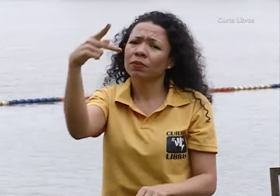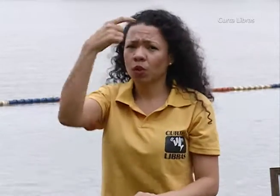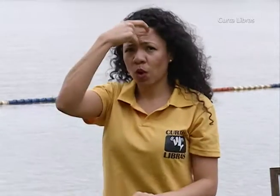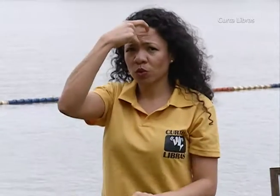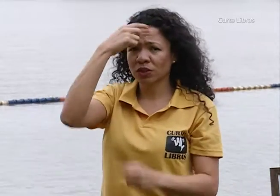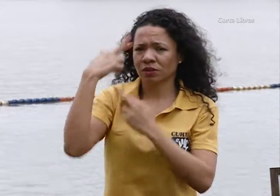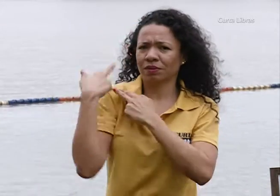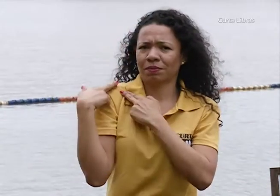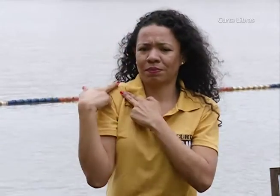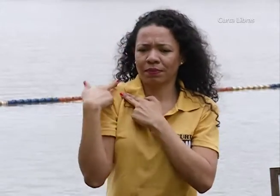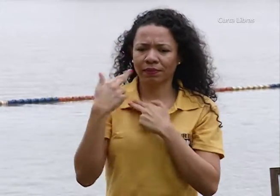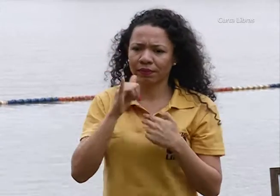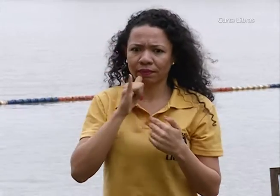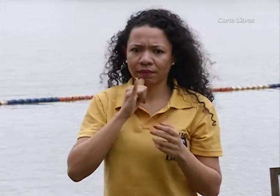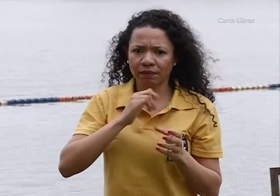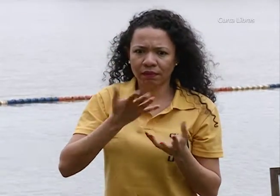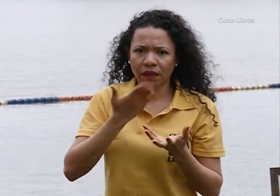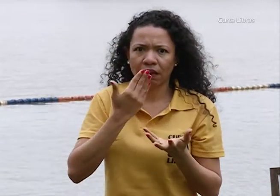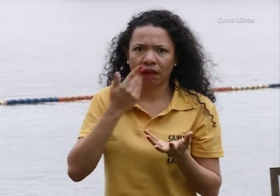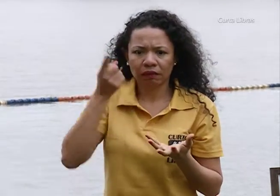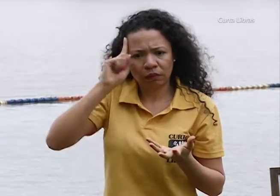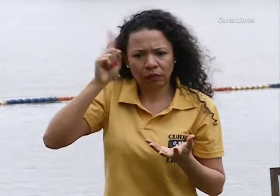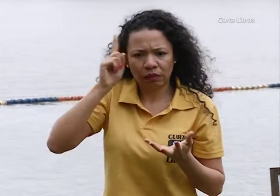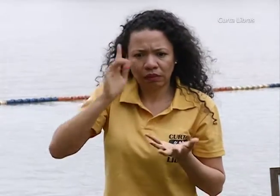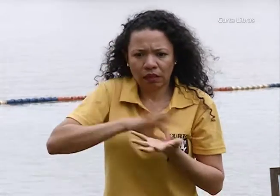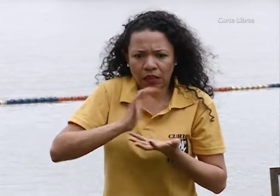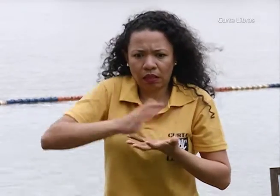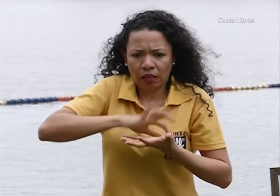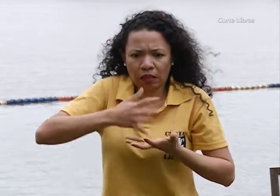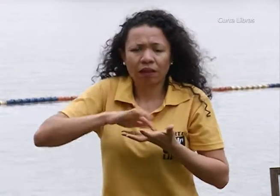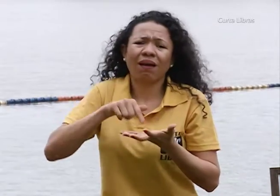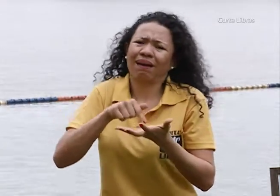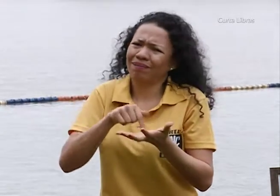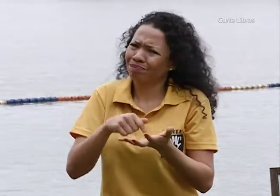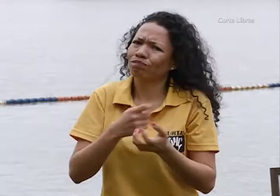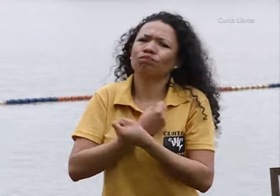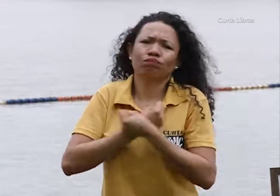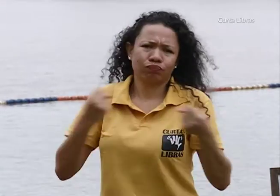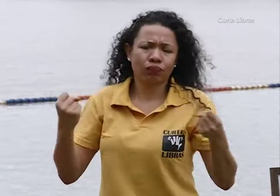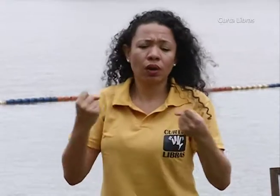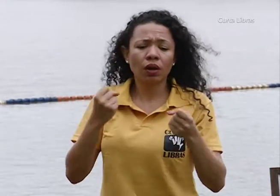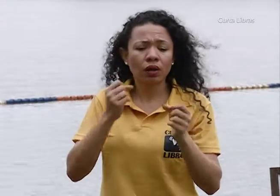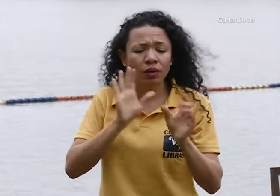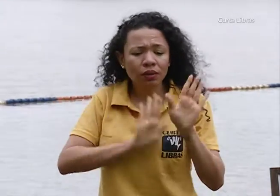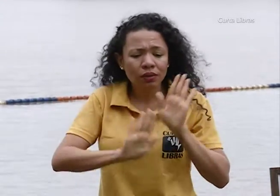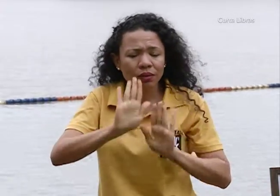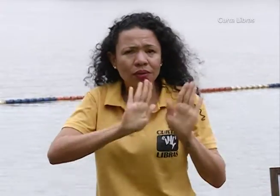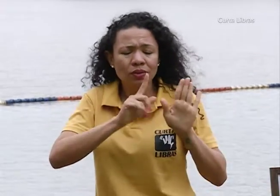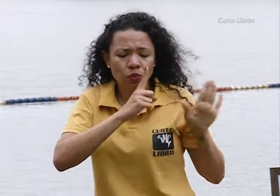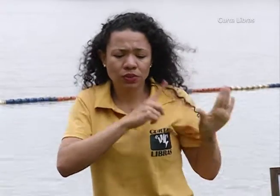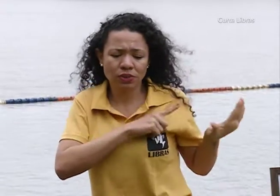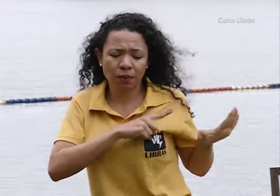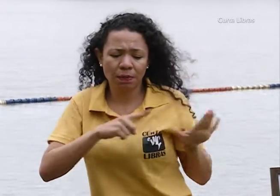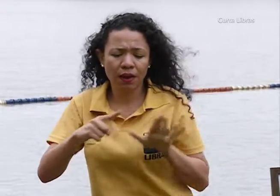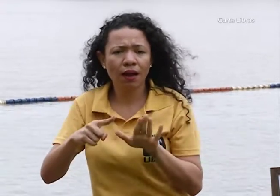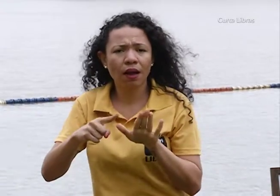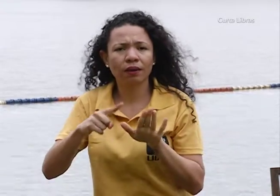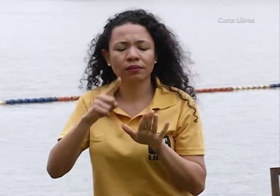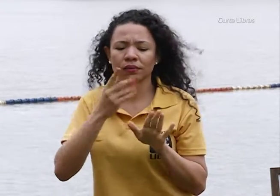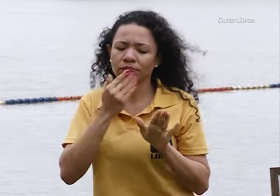uma alimentação mais consciente. Por exemplo, não é legal ter todo dia uma alimentação pesada, senão você engorda